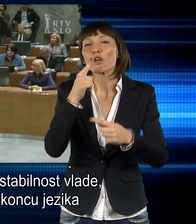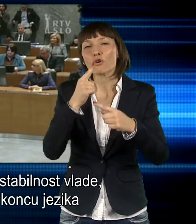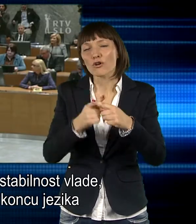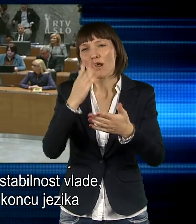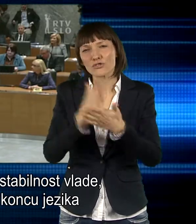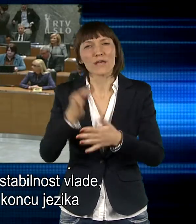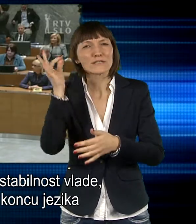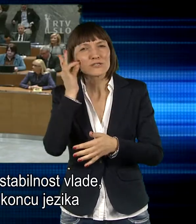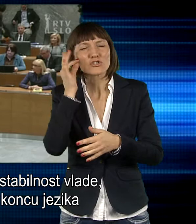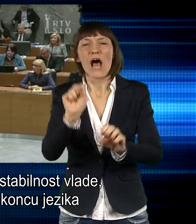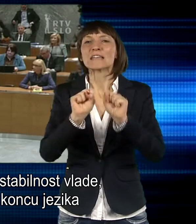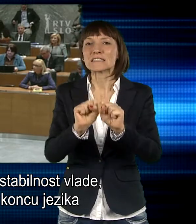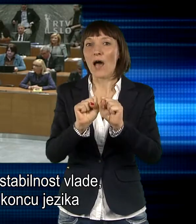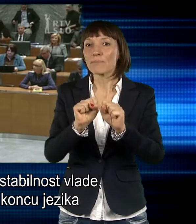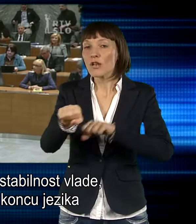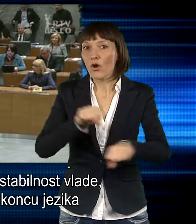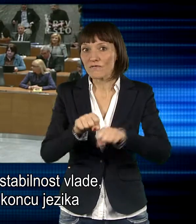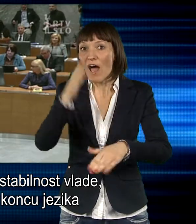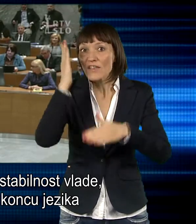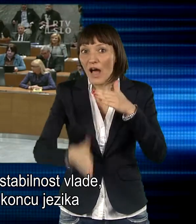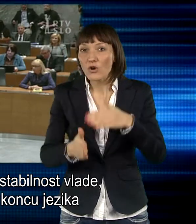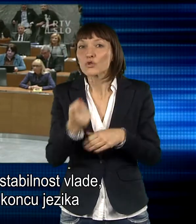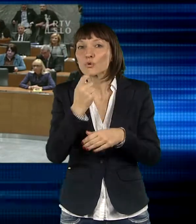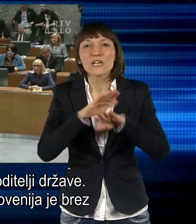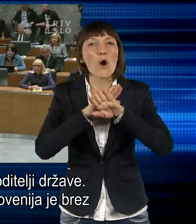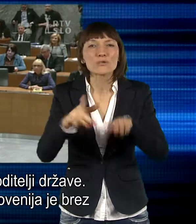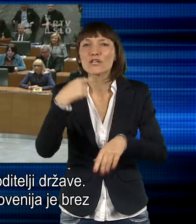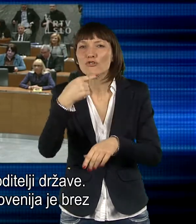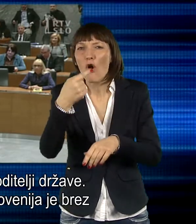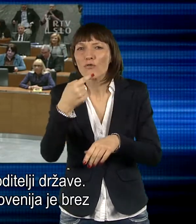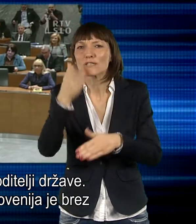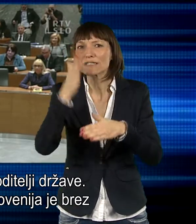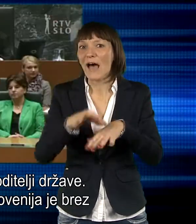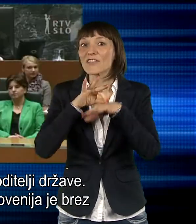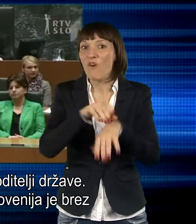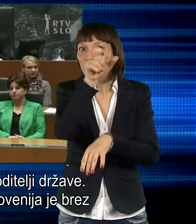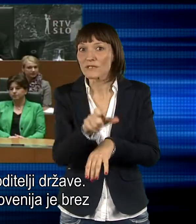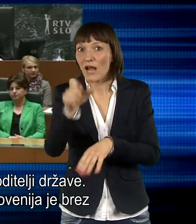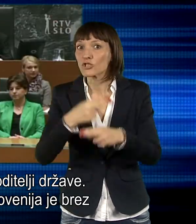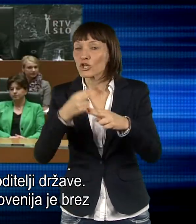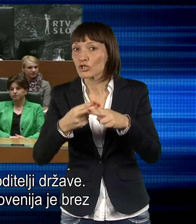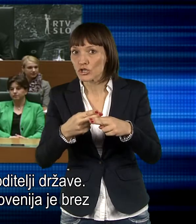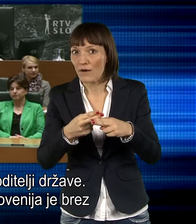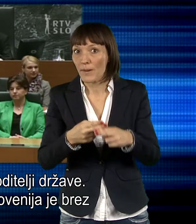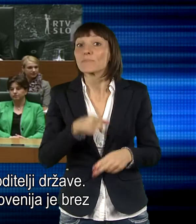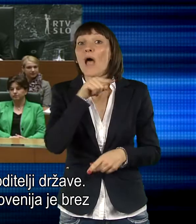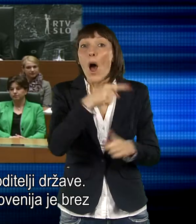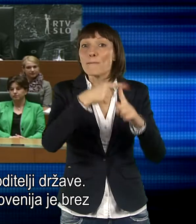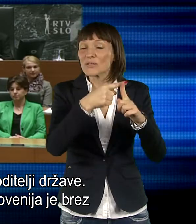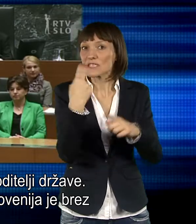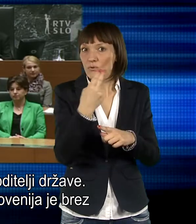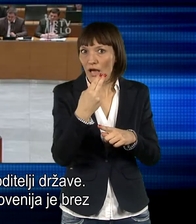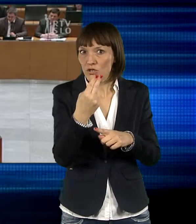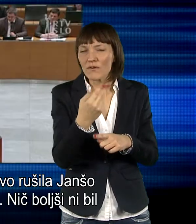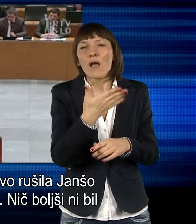Tolikokrat slišana stabilnost vlade, ki so jo imeli na koncu jezika prav vsi zadnji voditelji države. Prav pozitivna